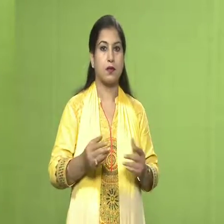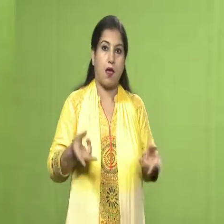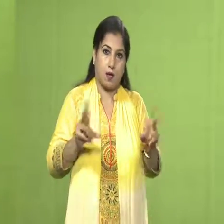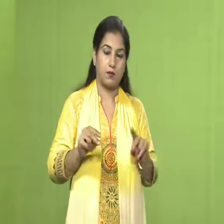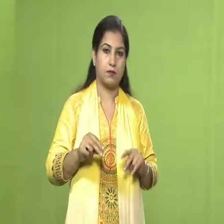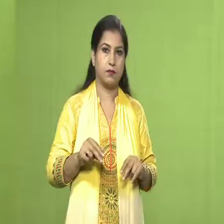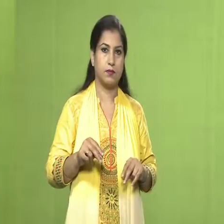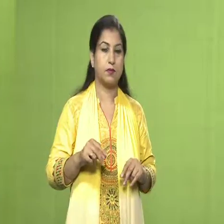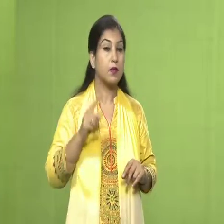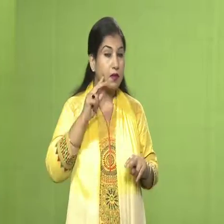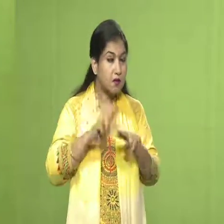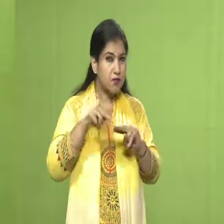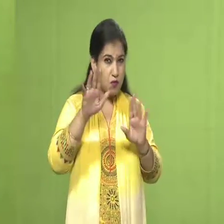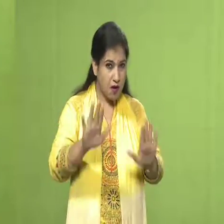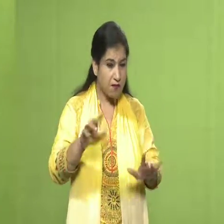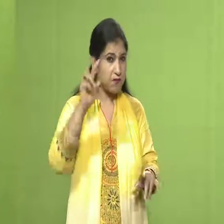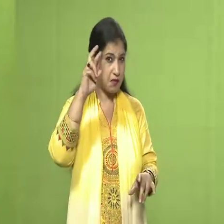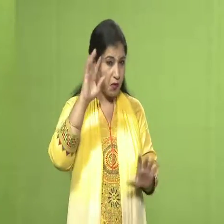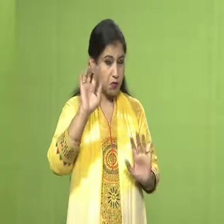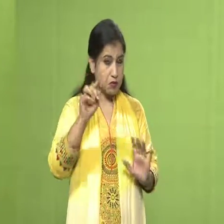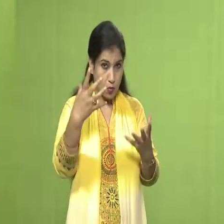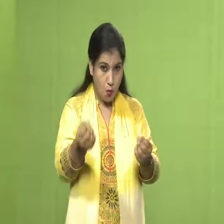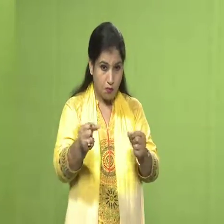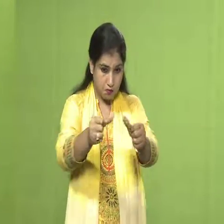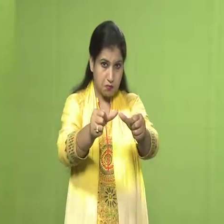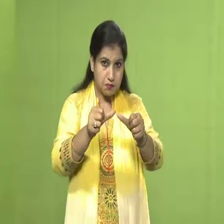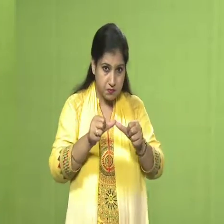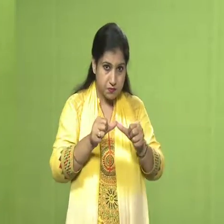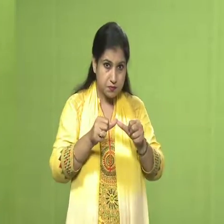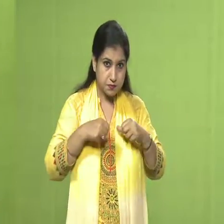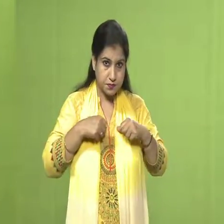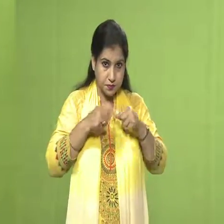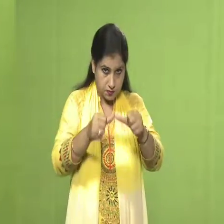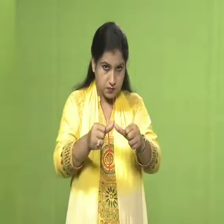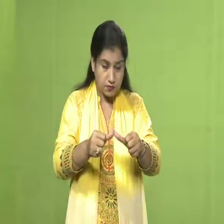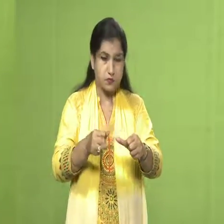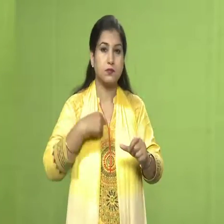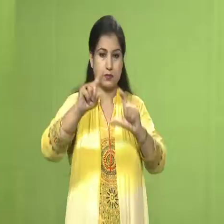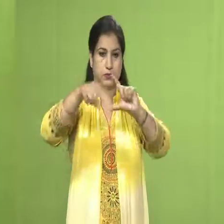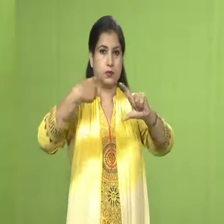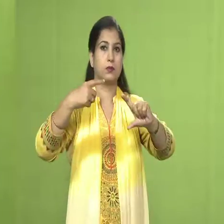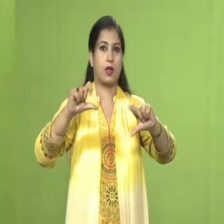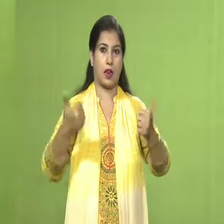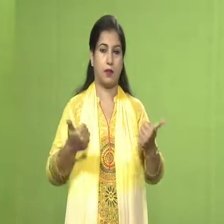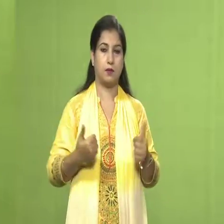query and you want an answer, you can email us at